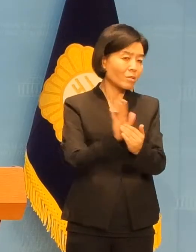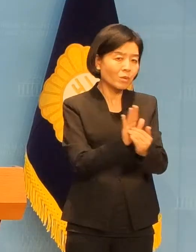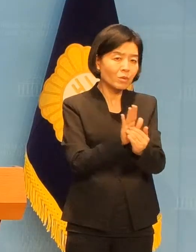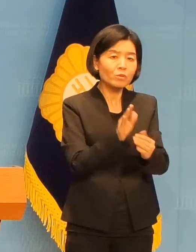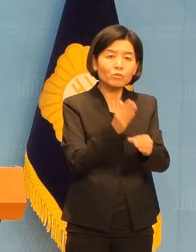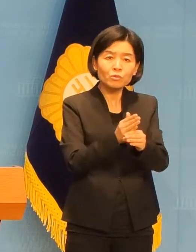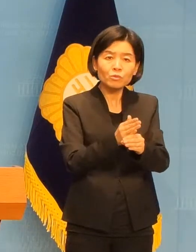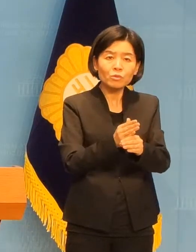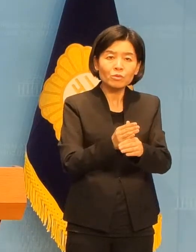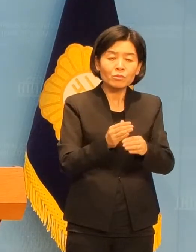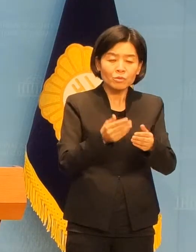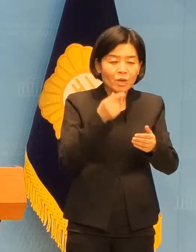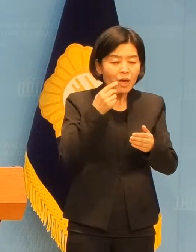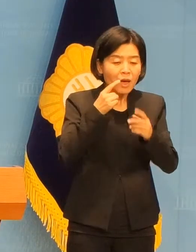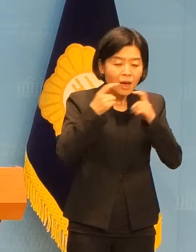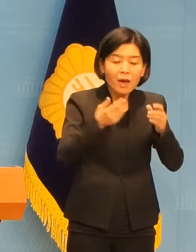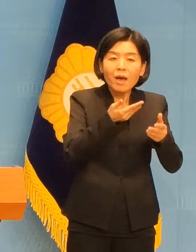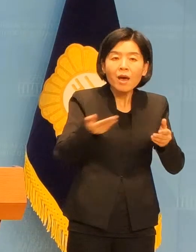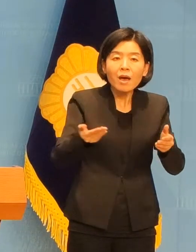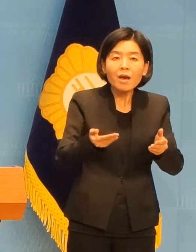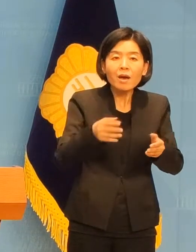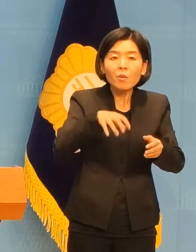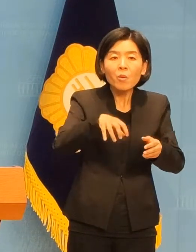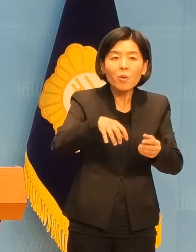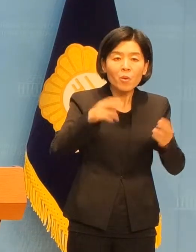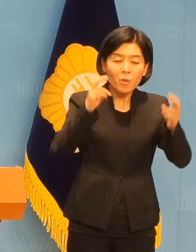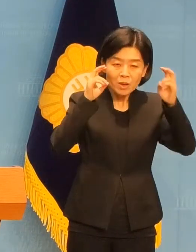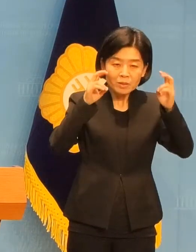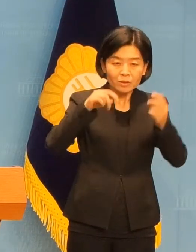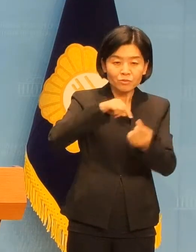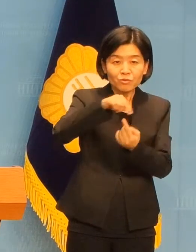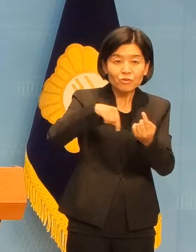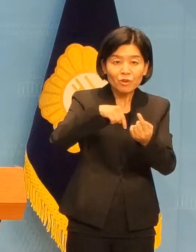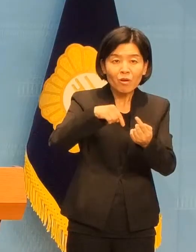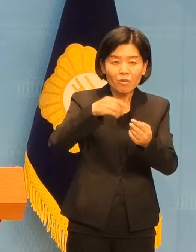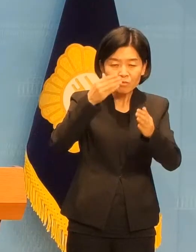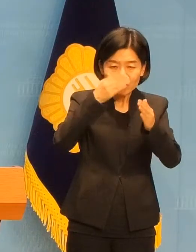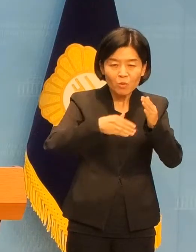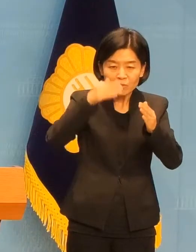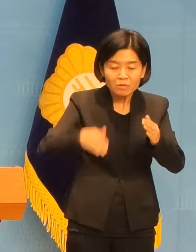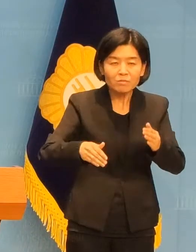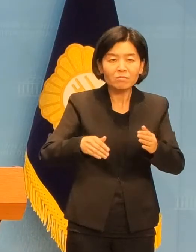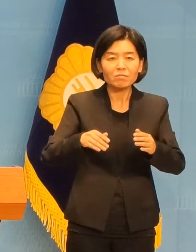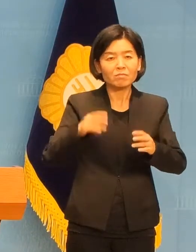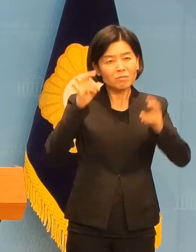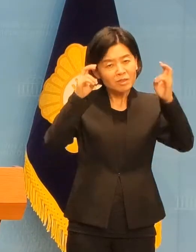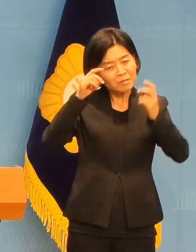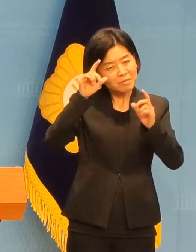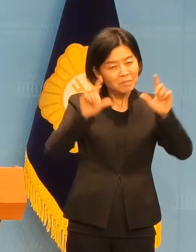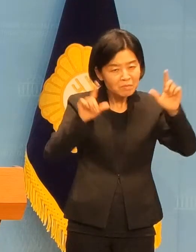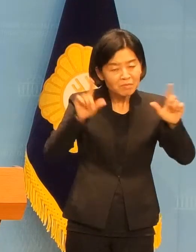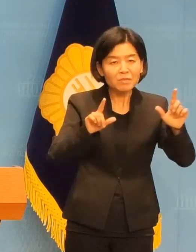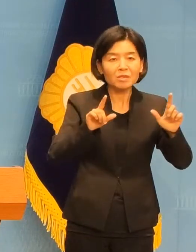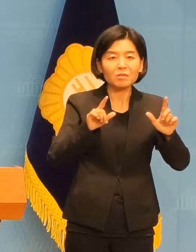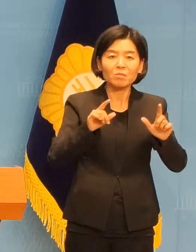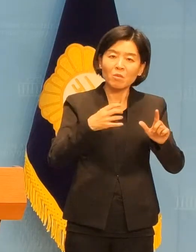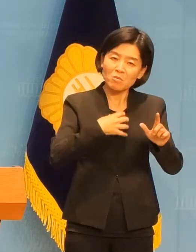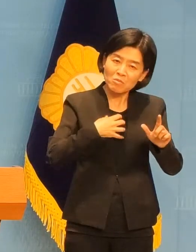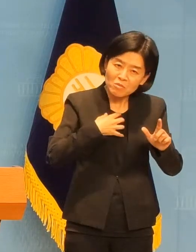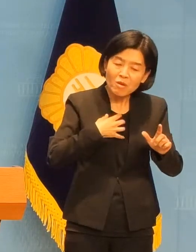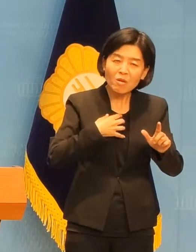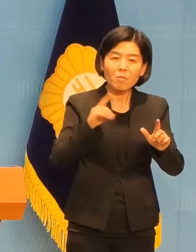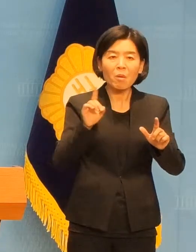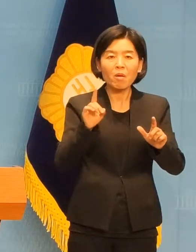한강버스 측에서 정식 운항 재개를 앞둔 마당에 기업 이미지 등 영업상 우려를 표명하고 있어